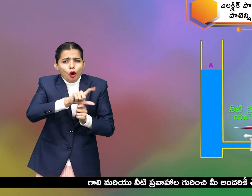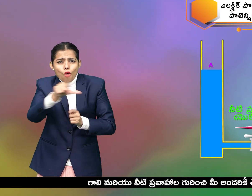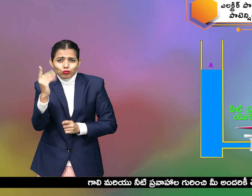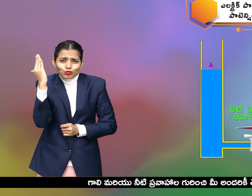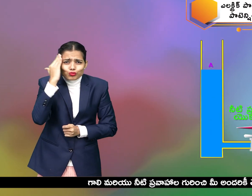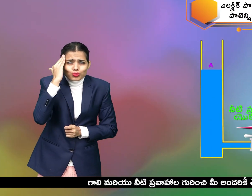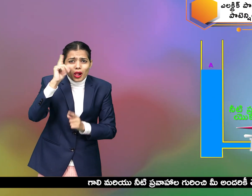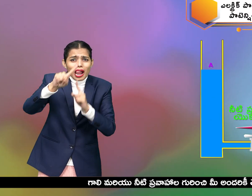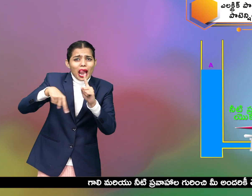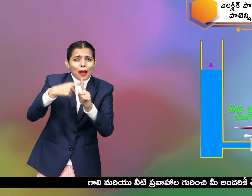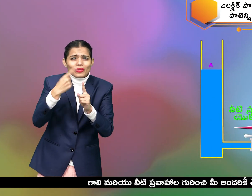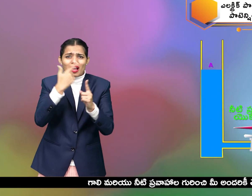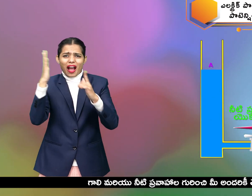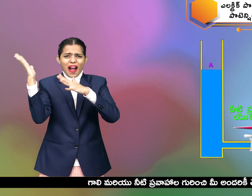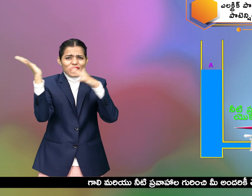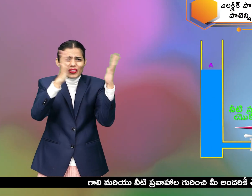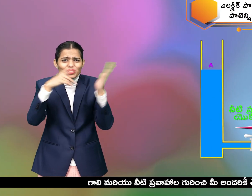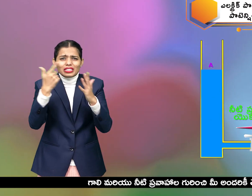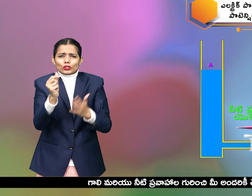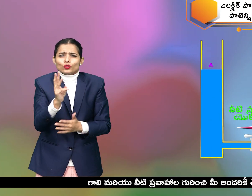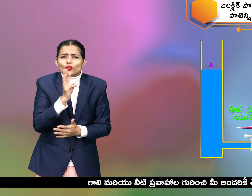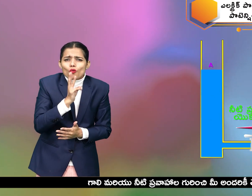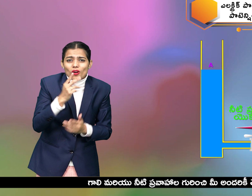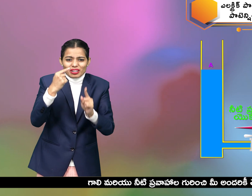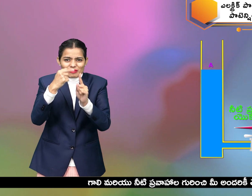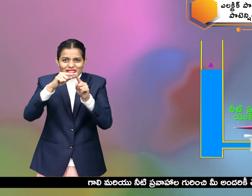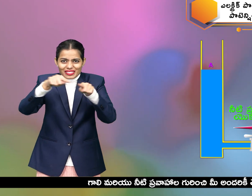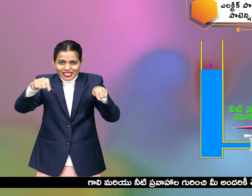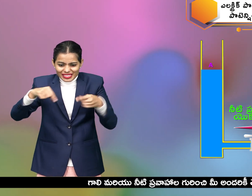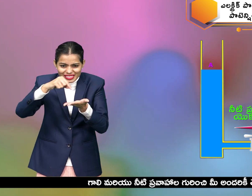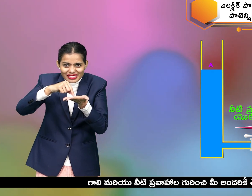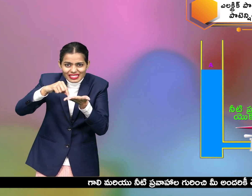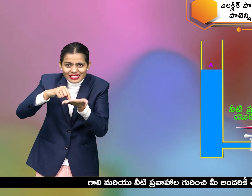గాలి మరియు నీటి ప్రవాహాల గురించి మీ అందరికీ తెలుసు.